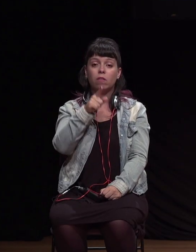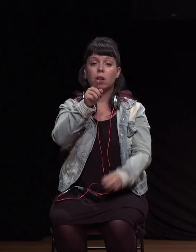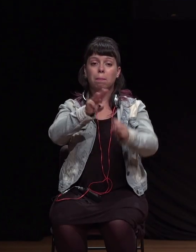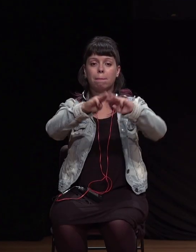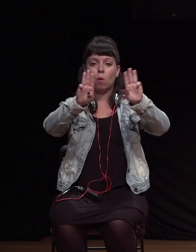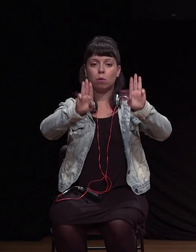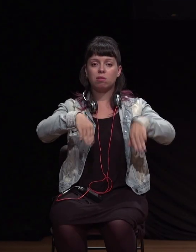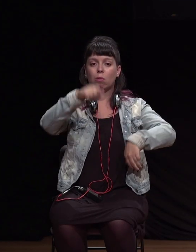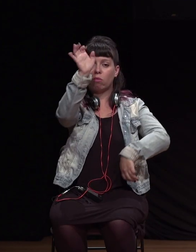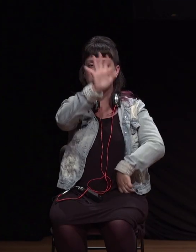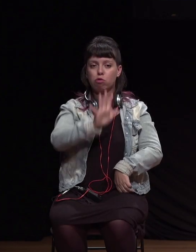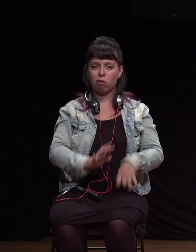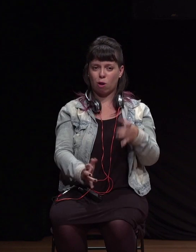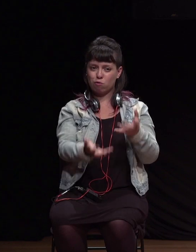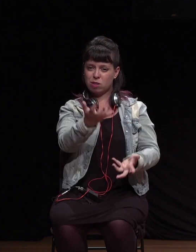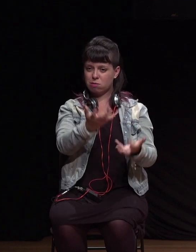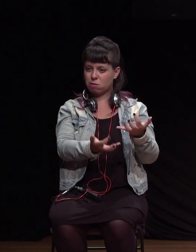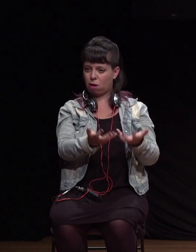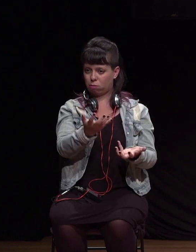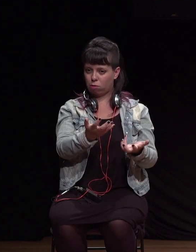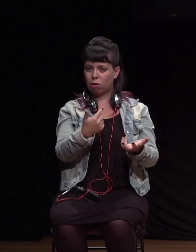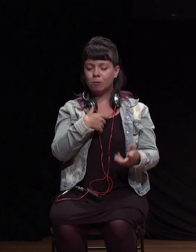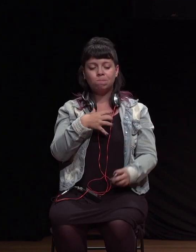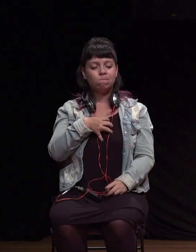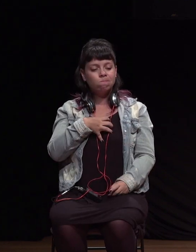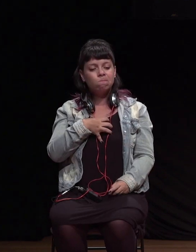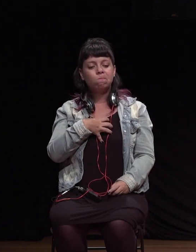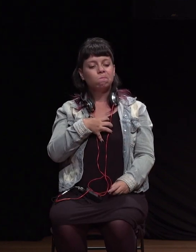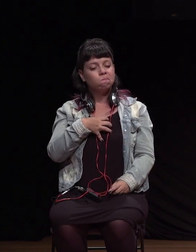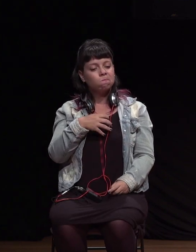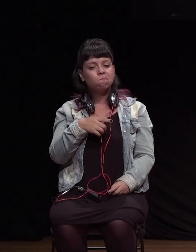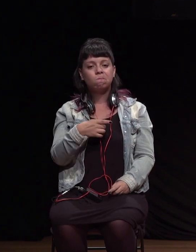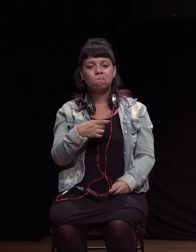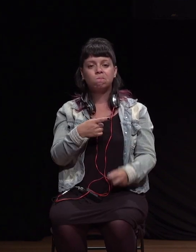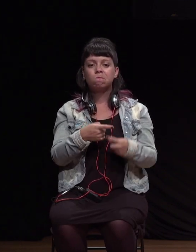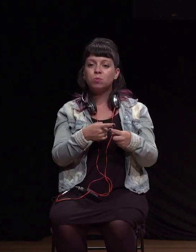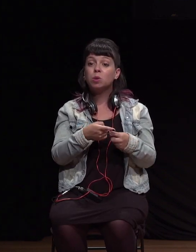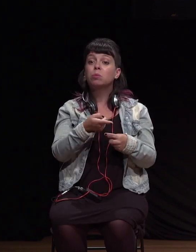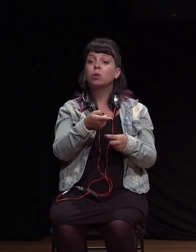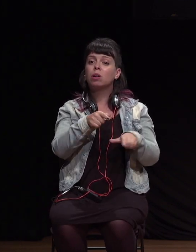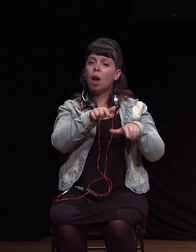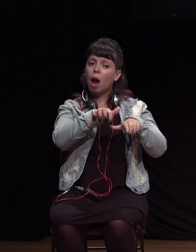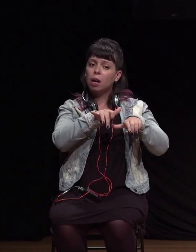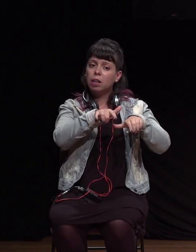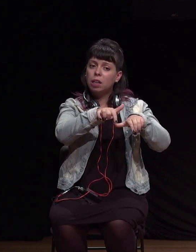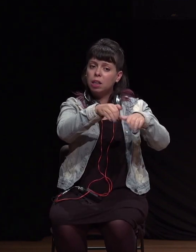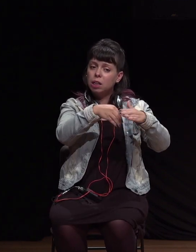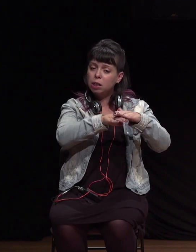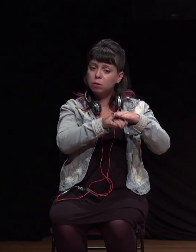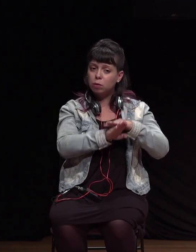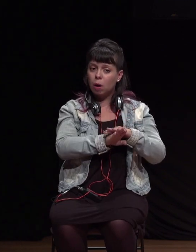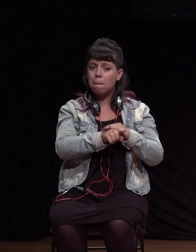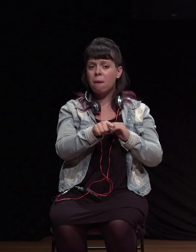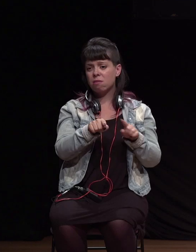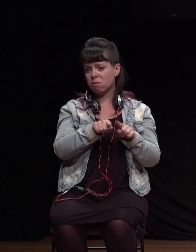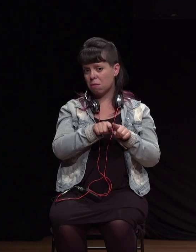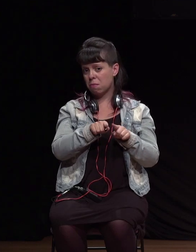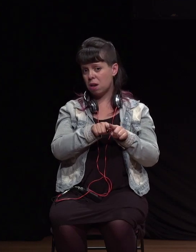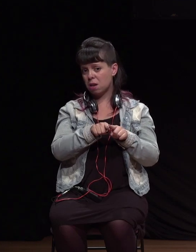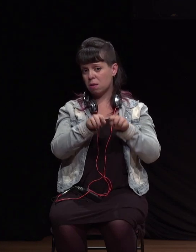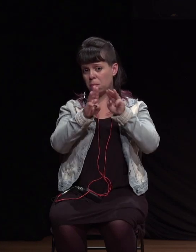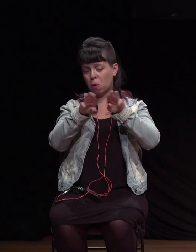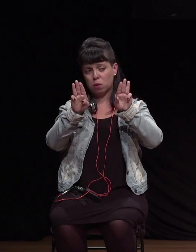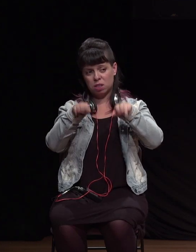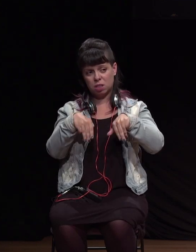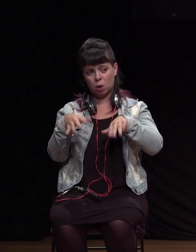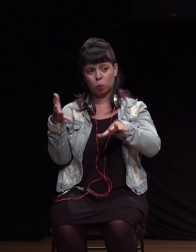né? Por um lado, a gente lamenta a perda desse museu, porque ele é um arquivo, né, fundamental, mas ele é também um museu do